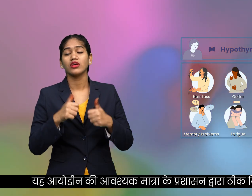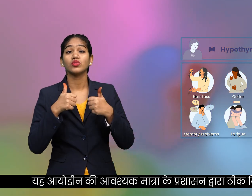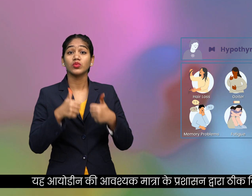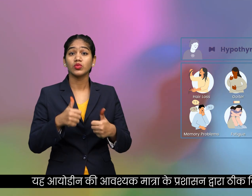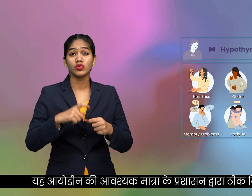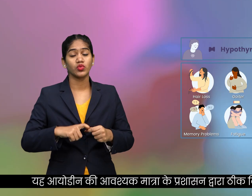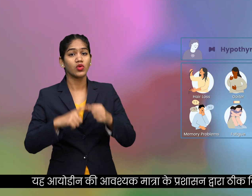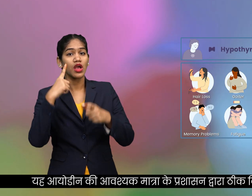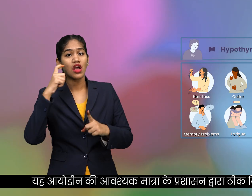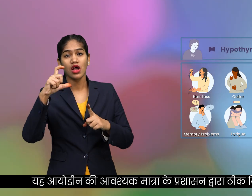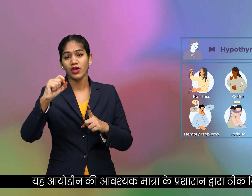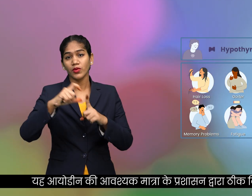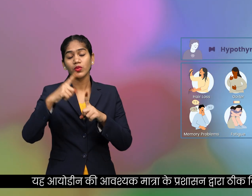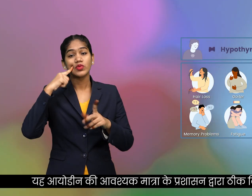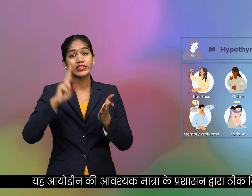है।